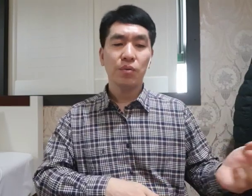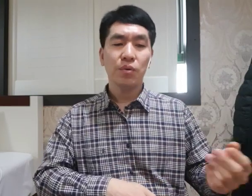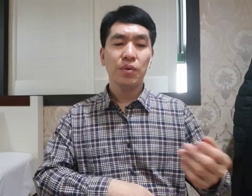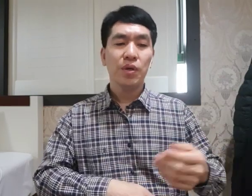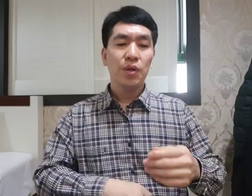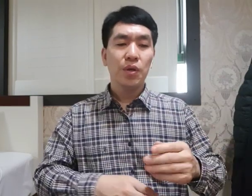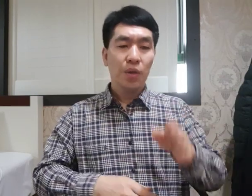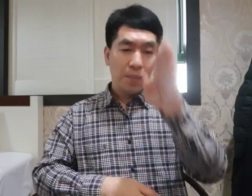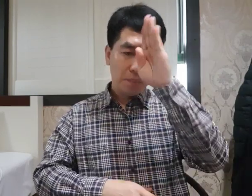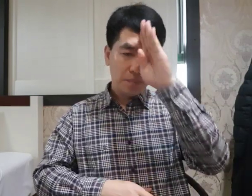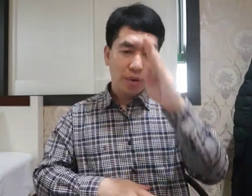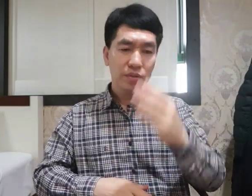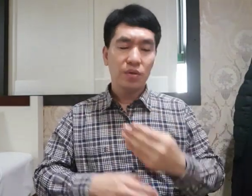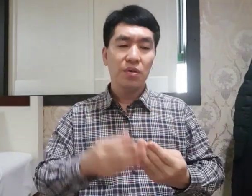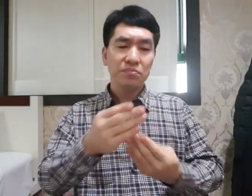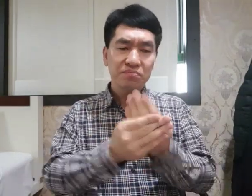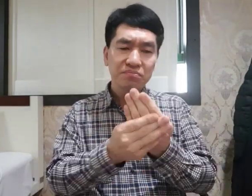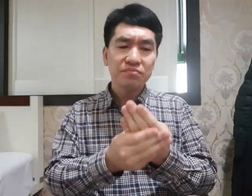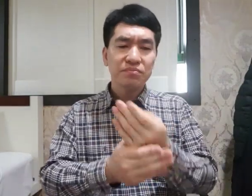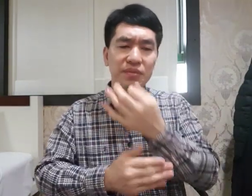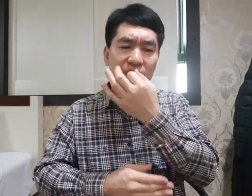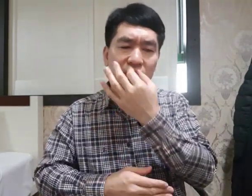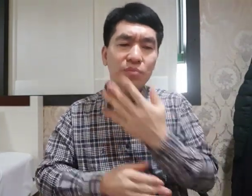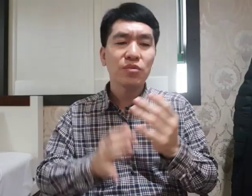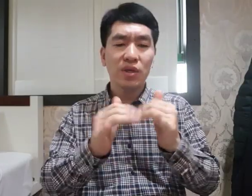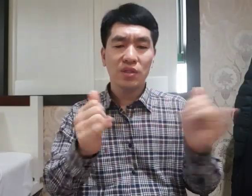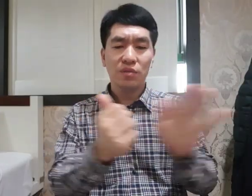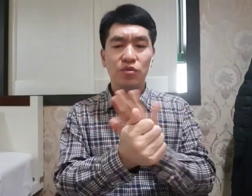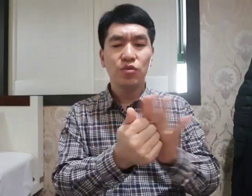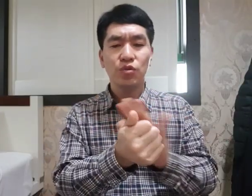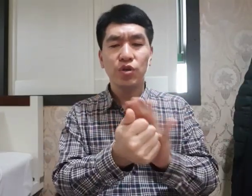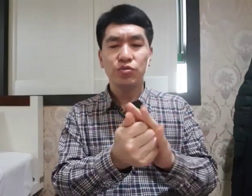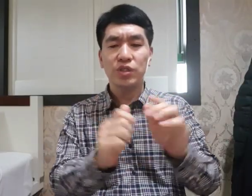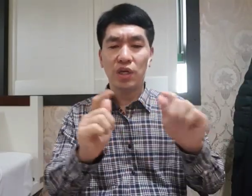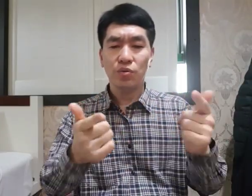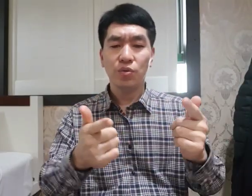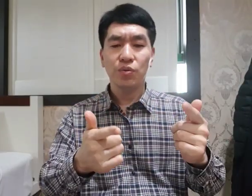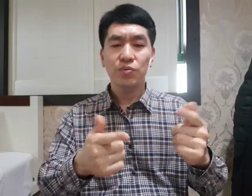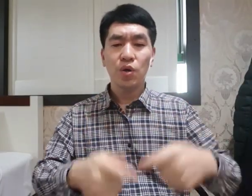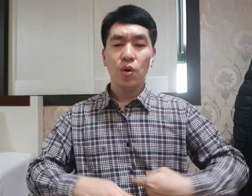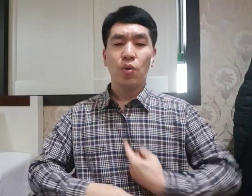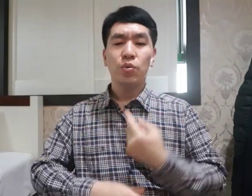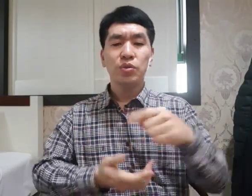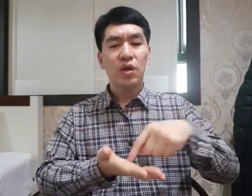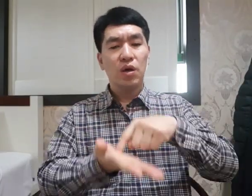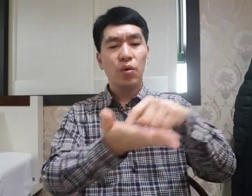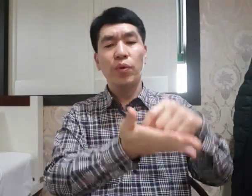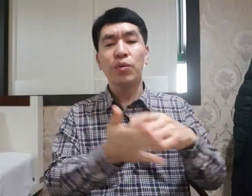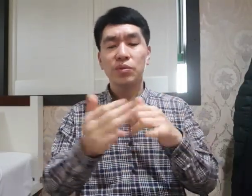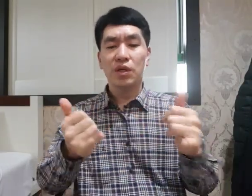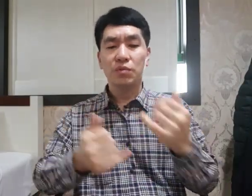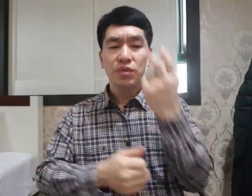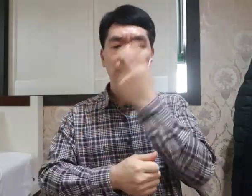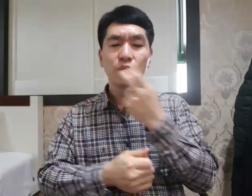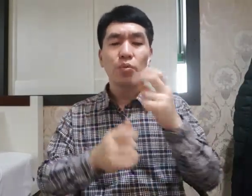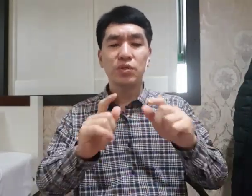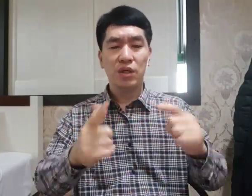외면하고 병들어 힘들어하는 사람을 위로해주지 않고 혼자 외로운 사람을 돌보지